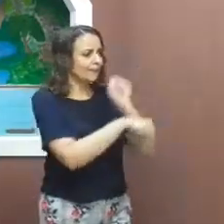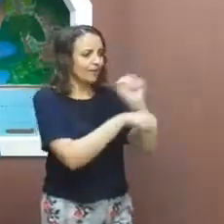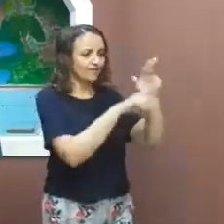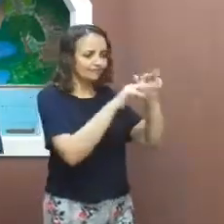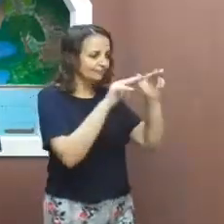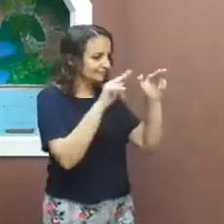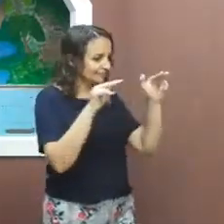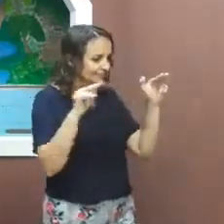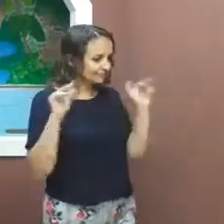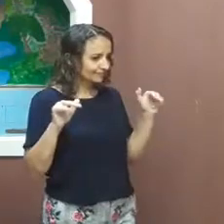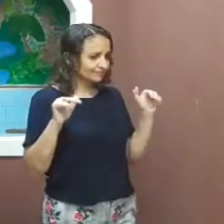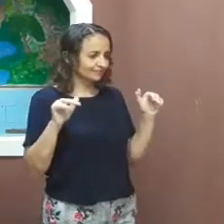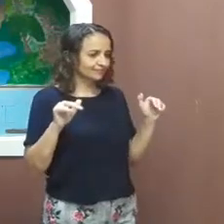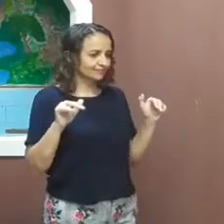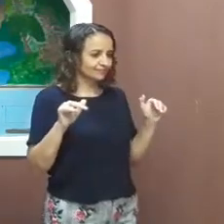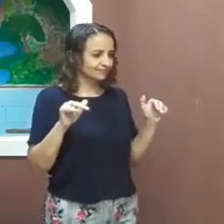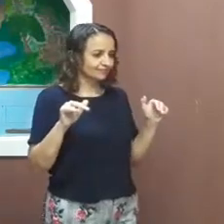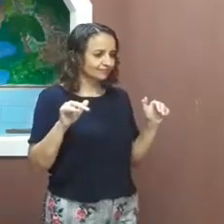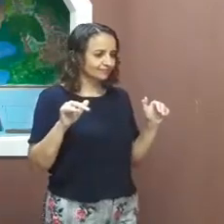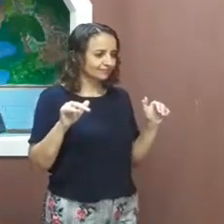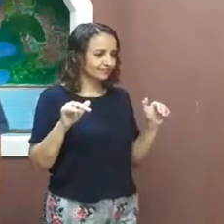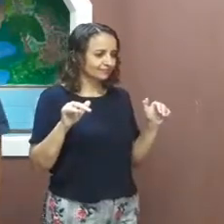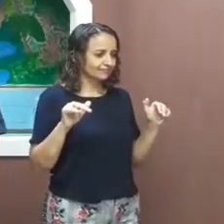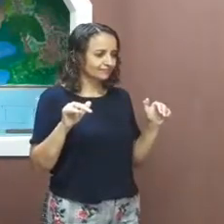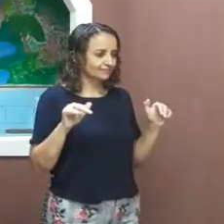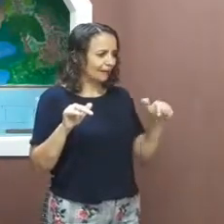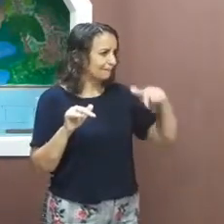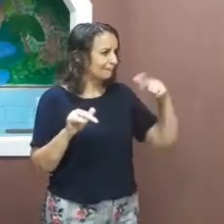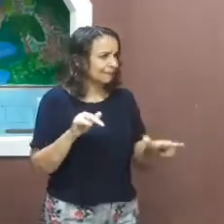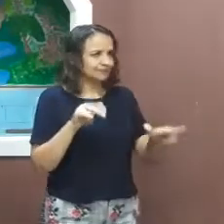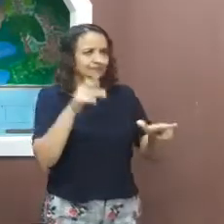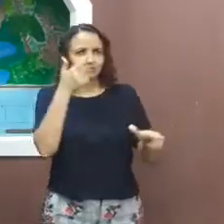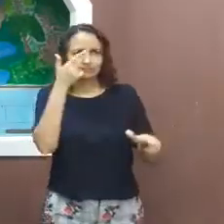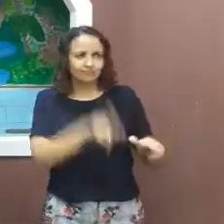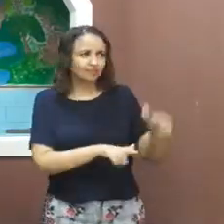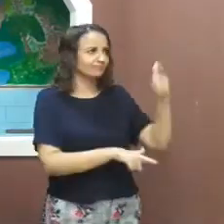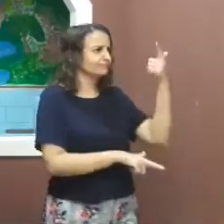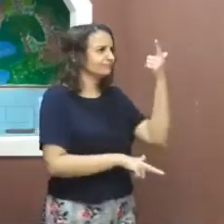Não acumulem para vocês tesouro na terra,